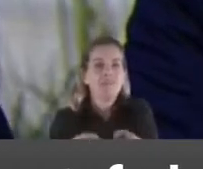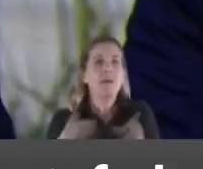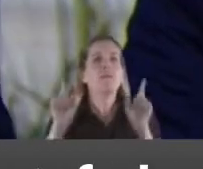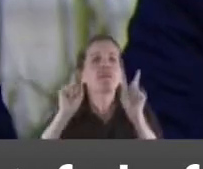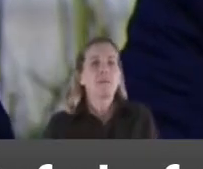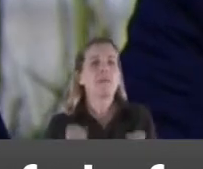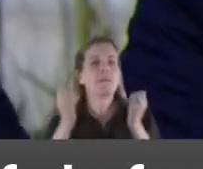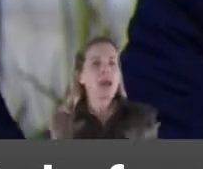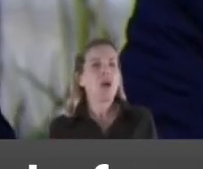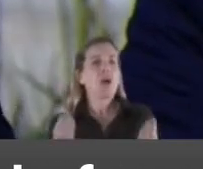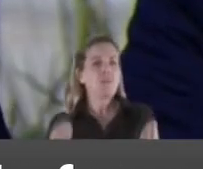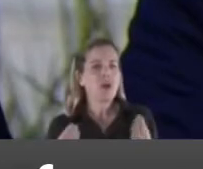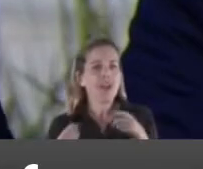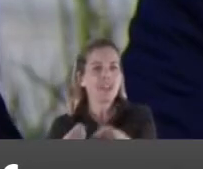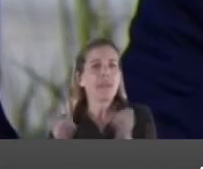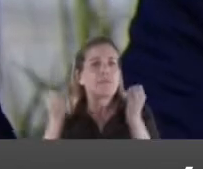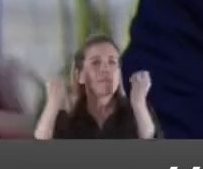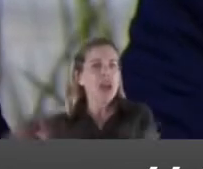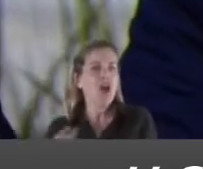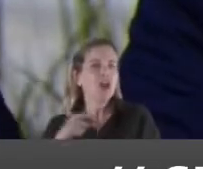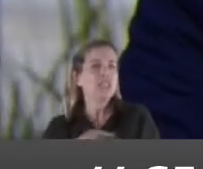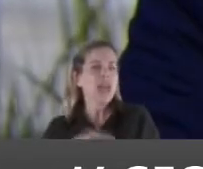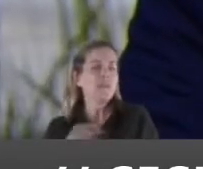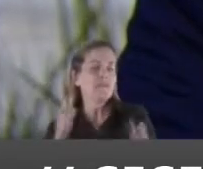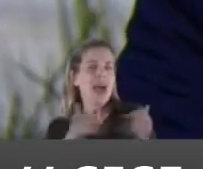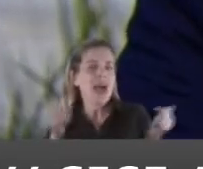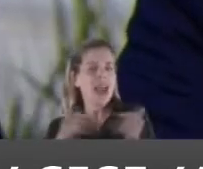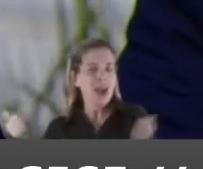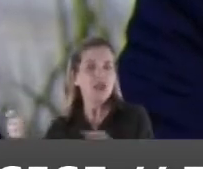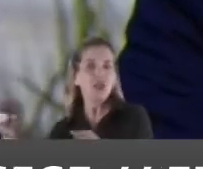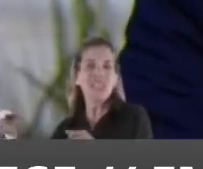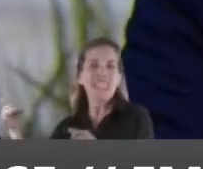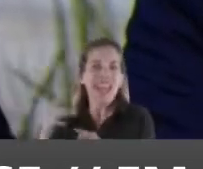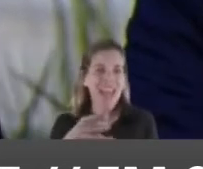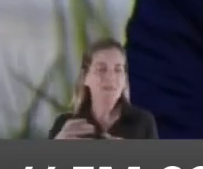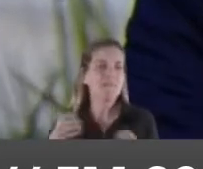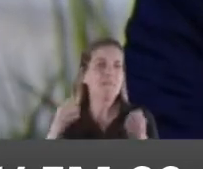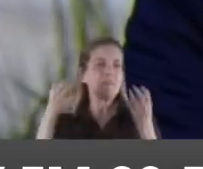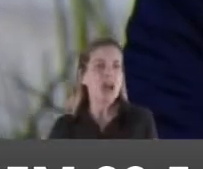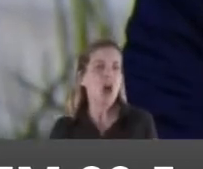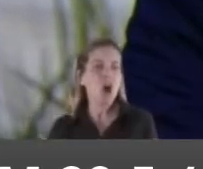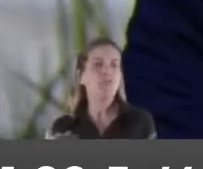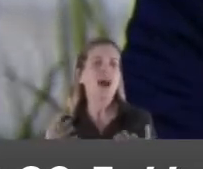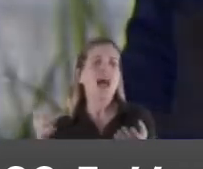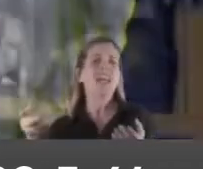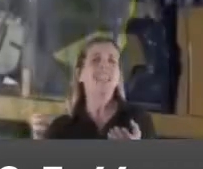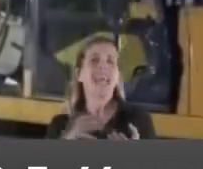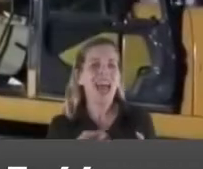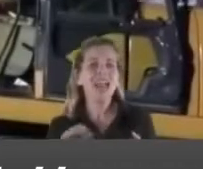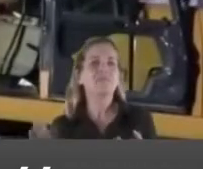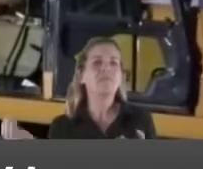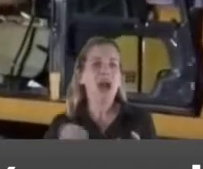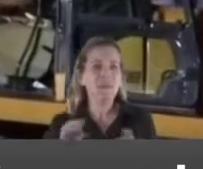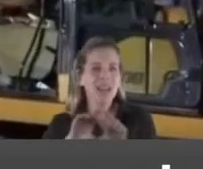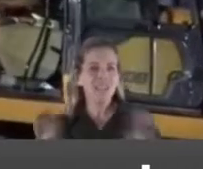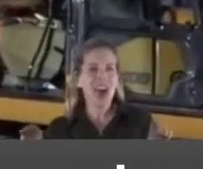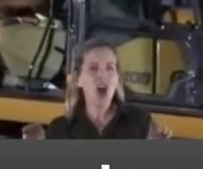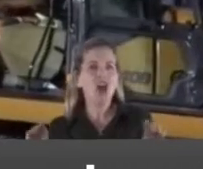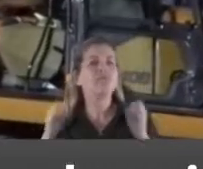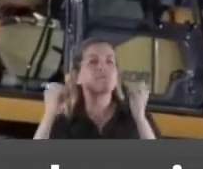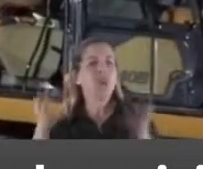que permite aumentar la frecuencia, permite aumentar el número de vagones que cada formación tiene y permite darle